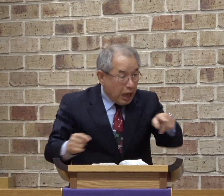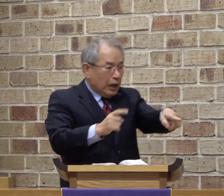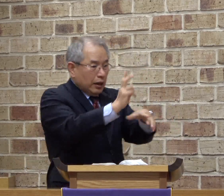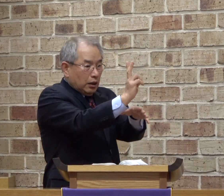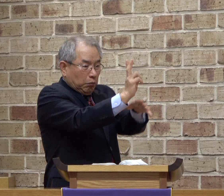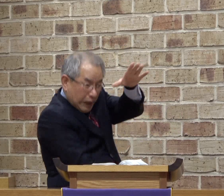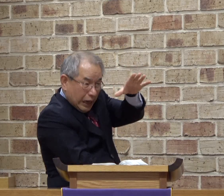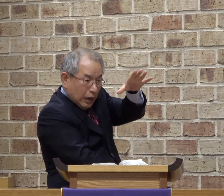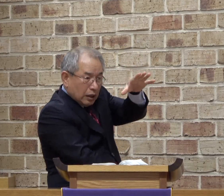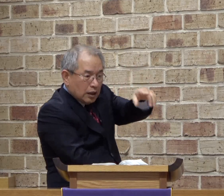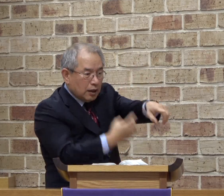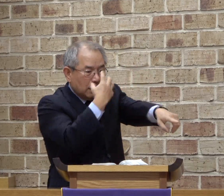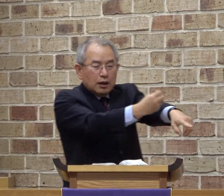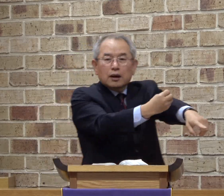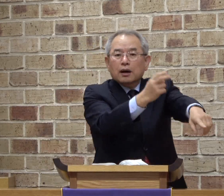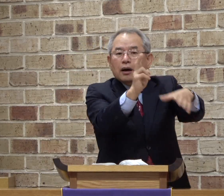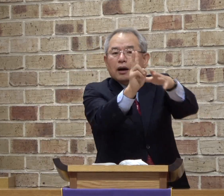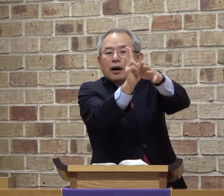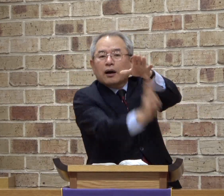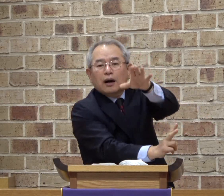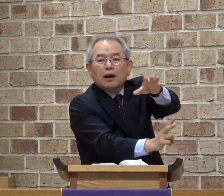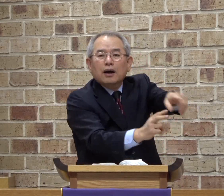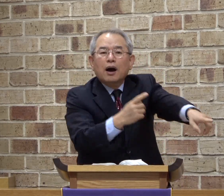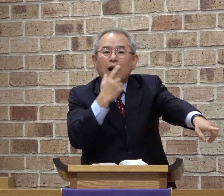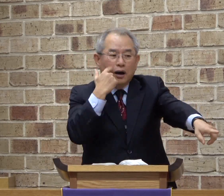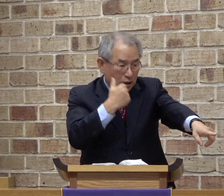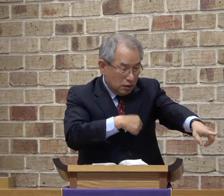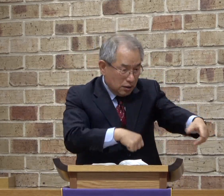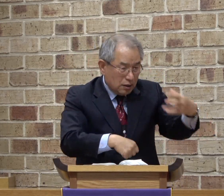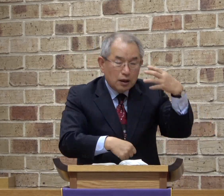그래서 그가 그 배가 지나갈 수 있도록 문을 엽니다.